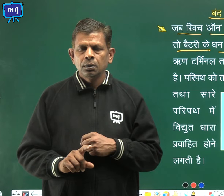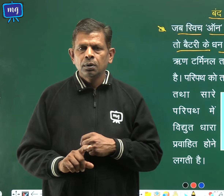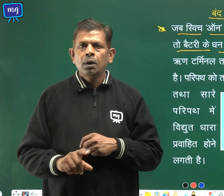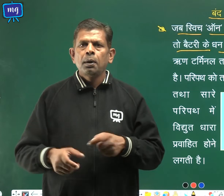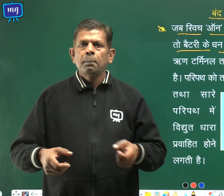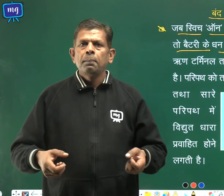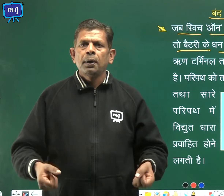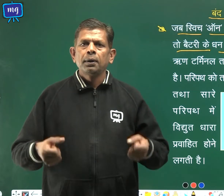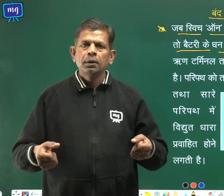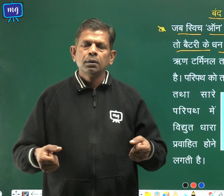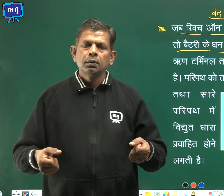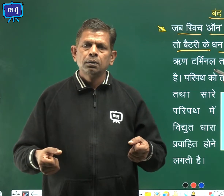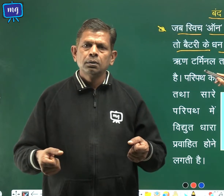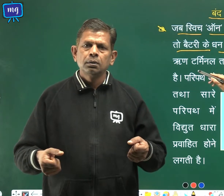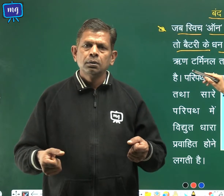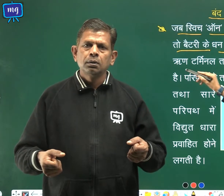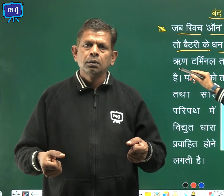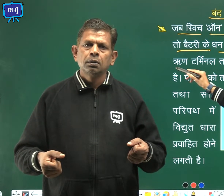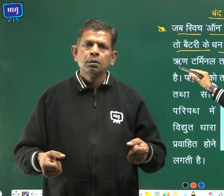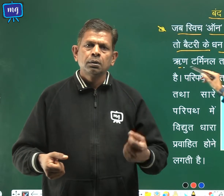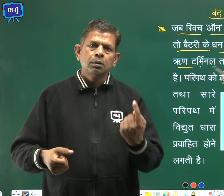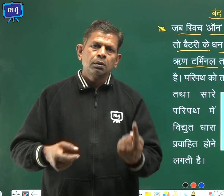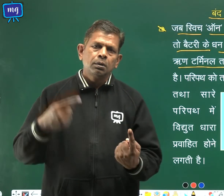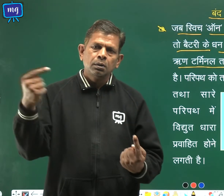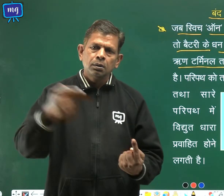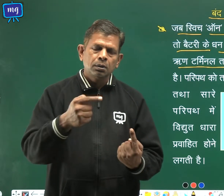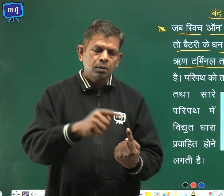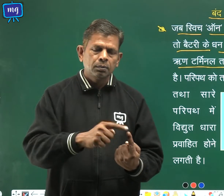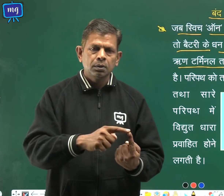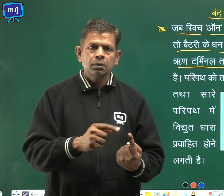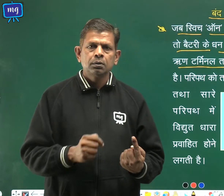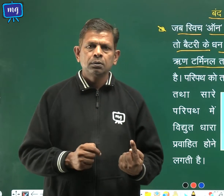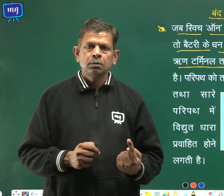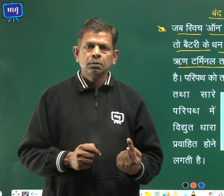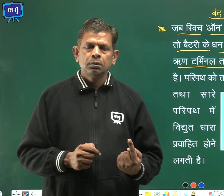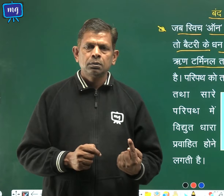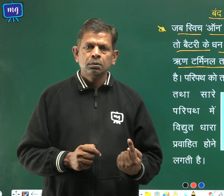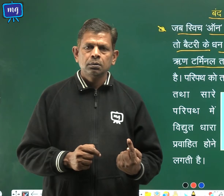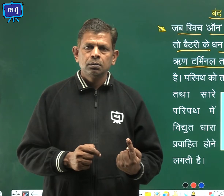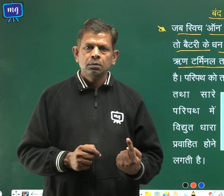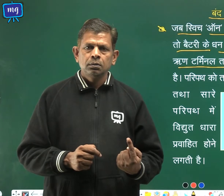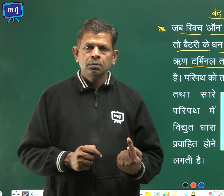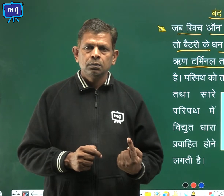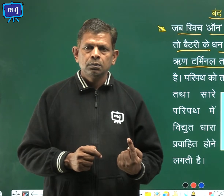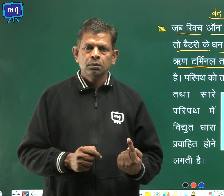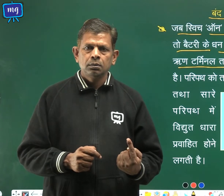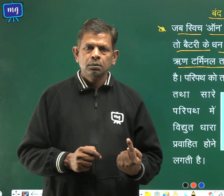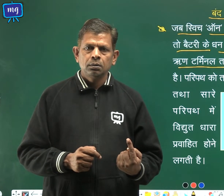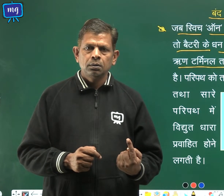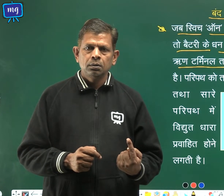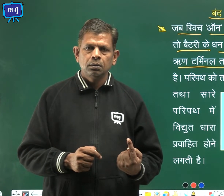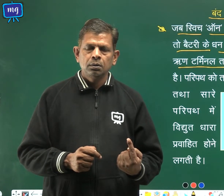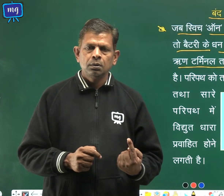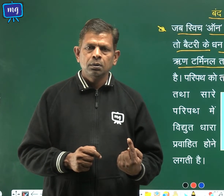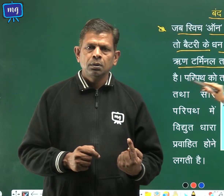बैटरी के ऋण टर्मिनल तक परिपथ